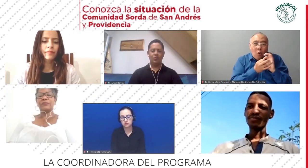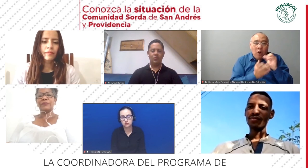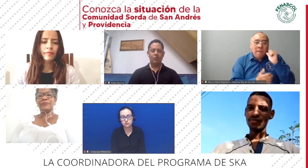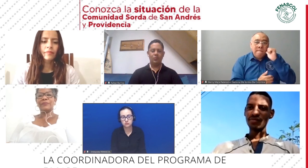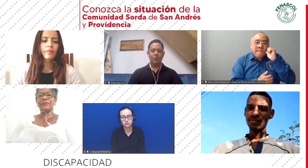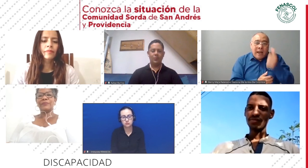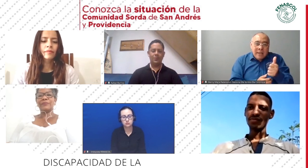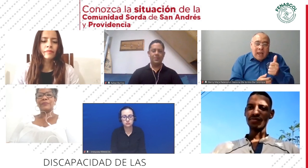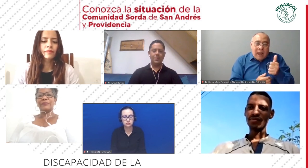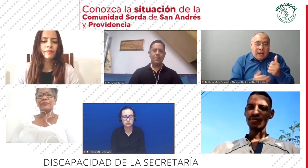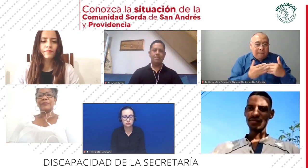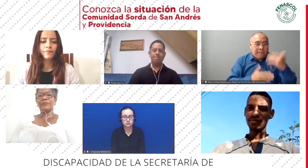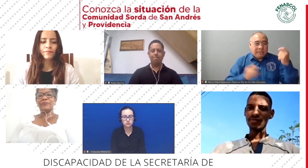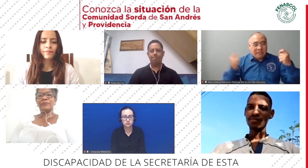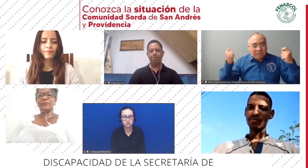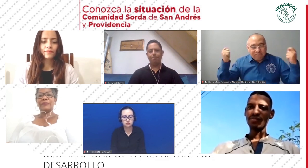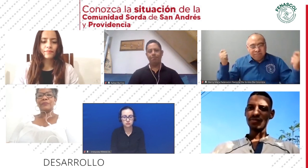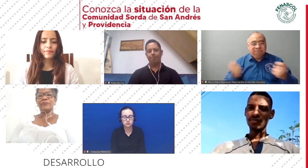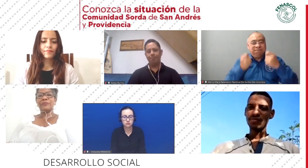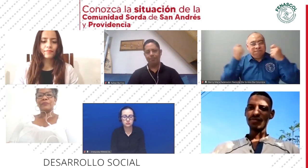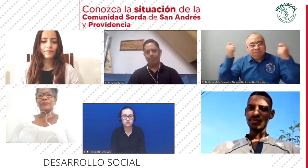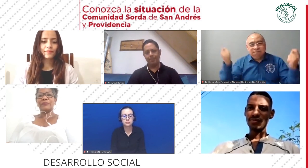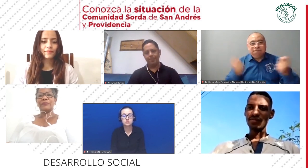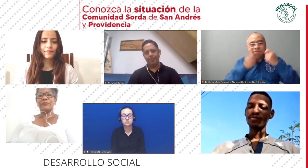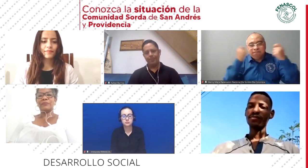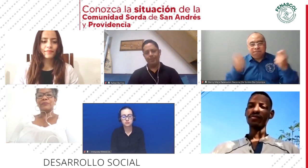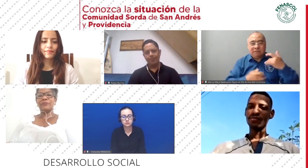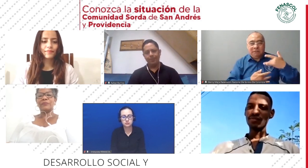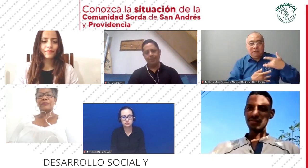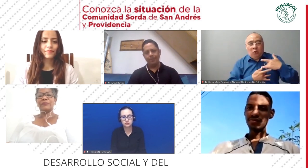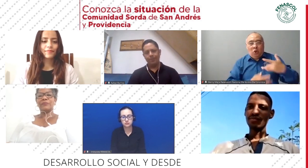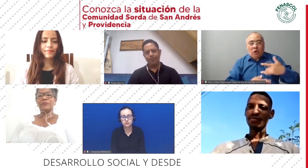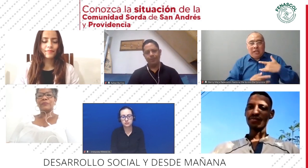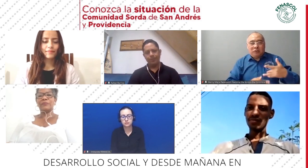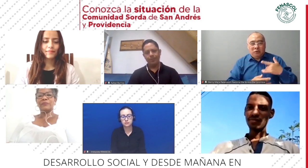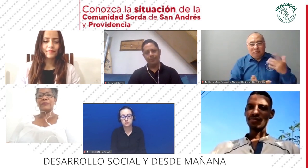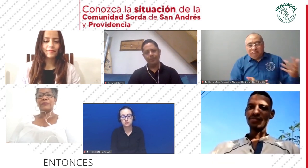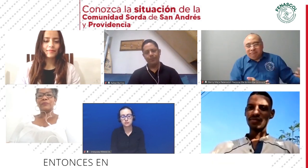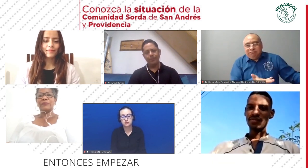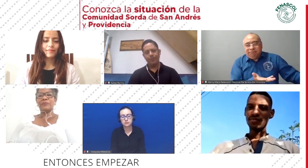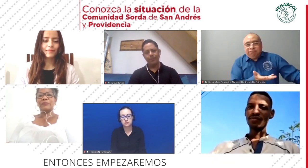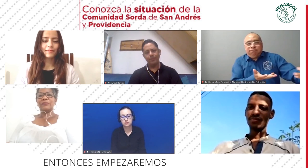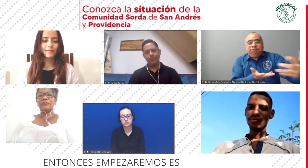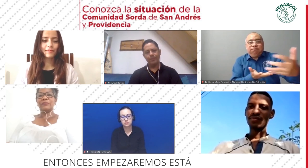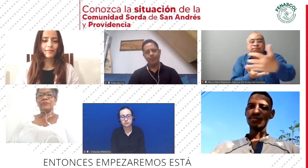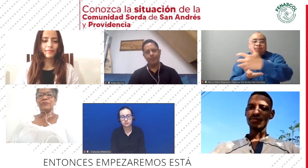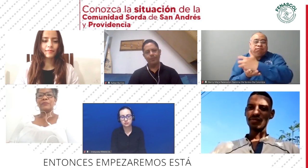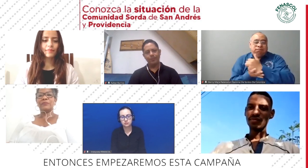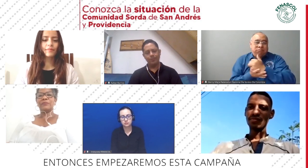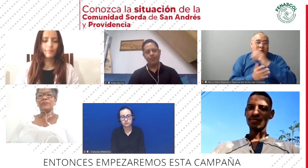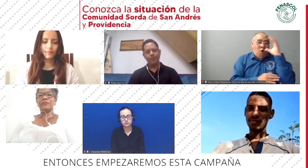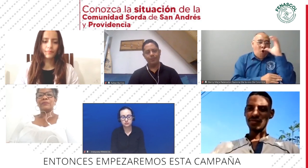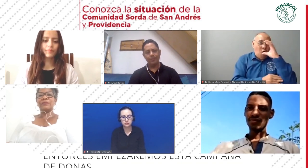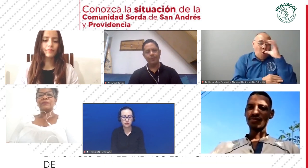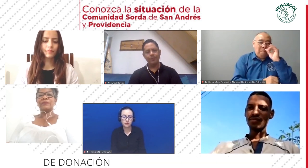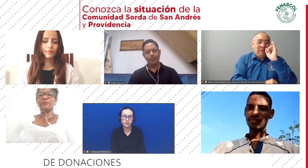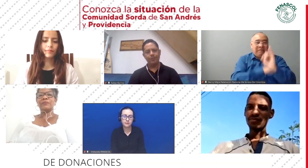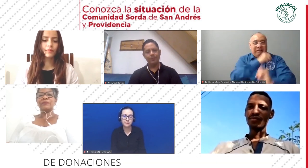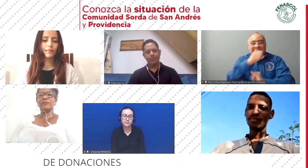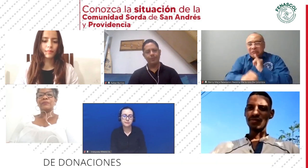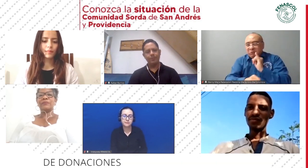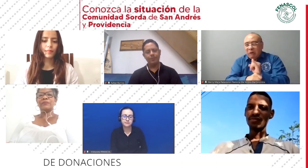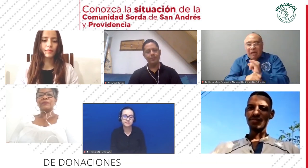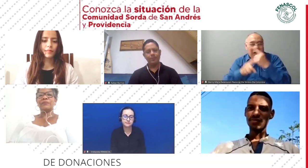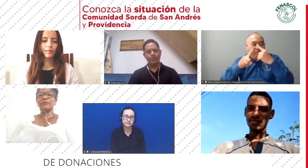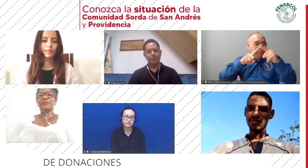de discapacidad de la secretaria de desarrollo social y desde mañana entonces empezaremos esta campaña de donaciones